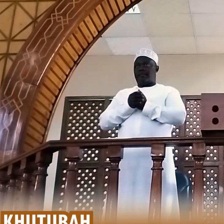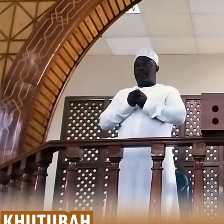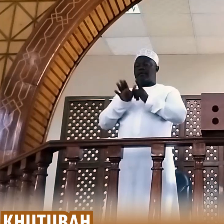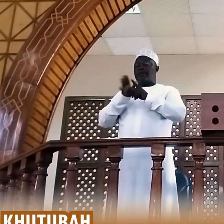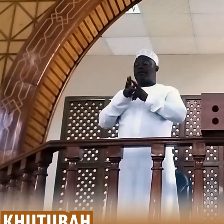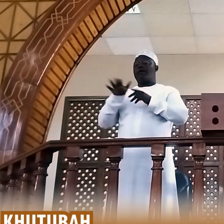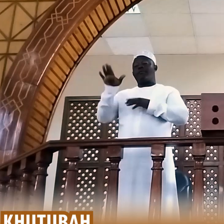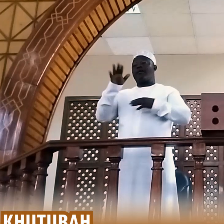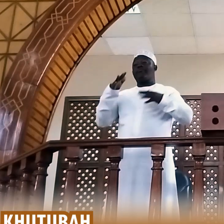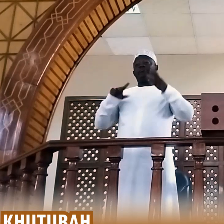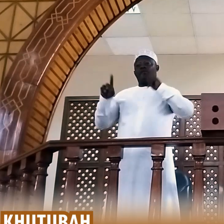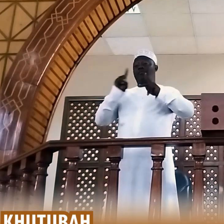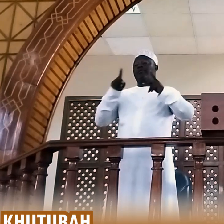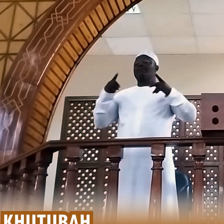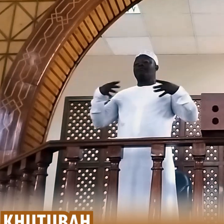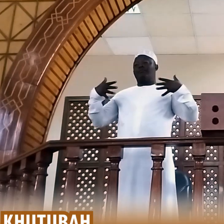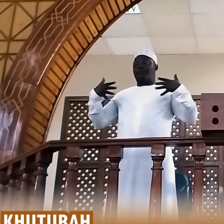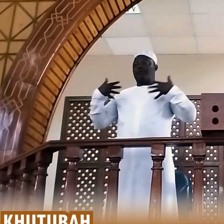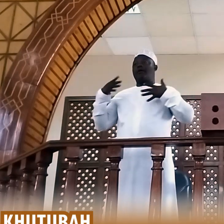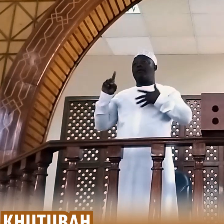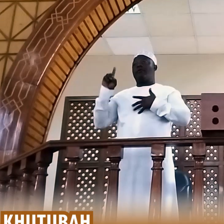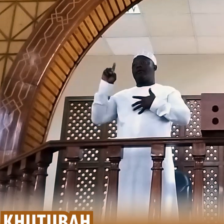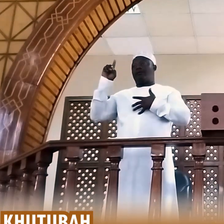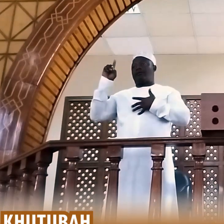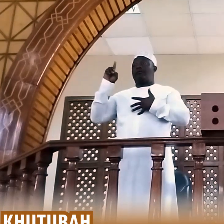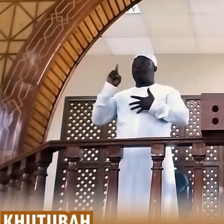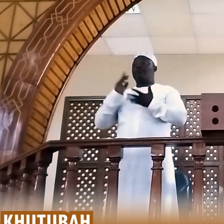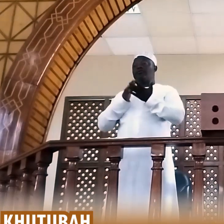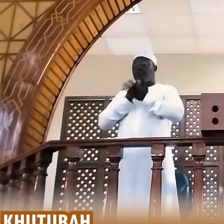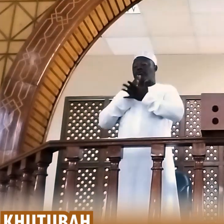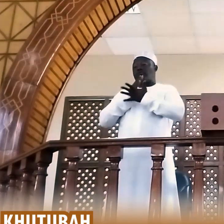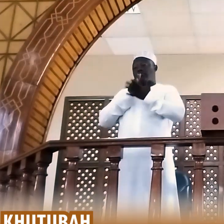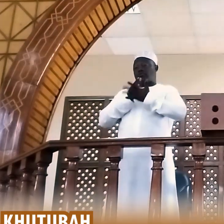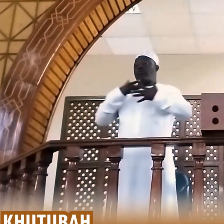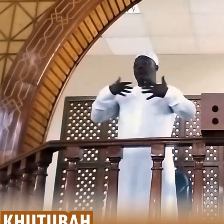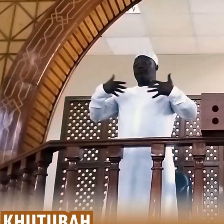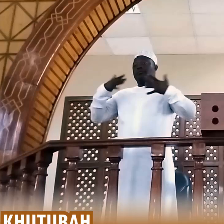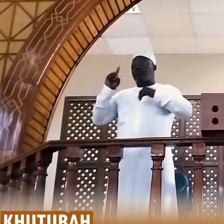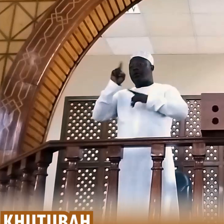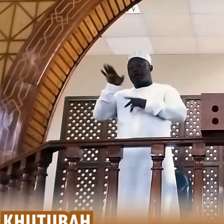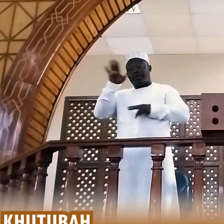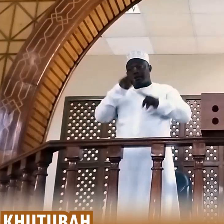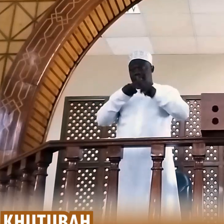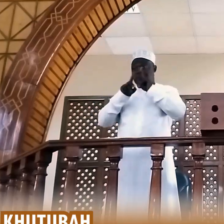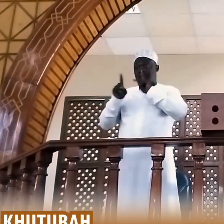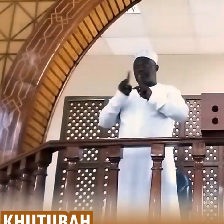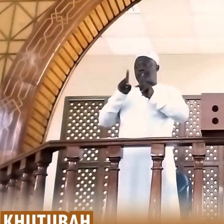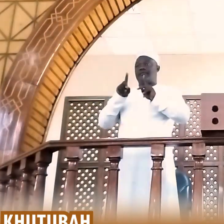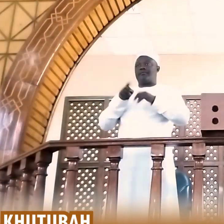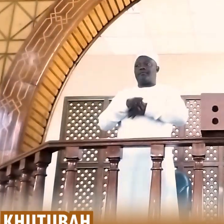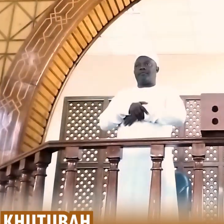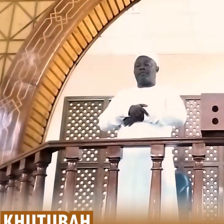يا أيها الناس اتقوا ربكم الذي خلقكم من نفس واحدة